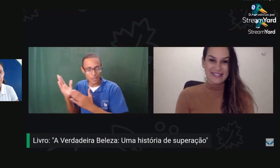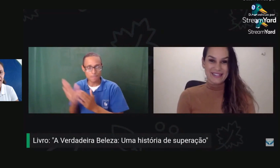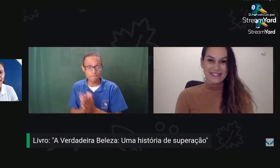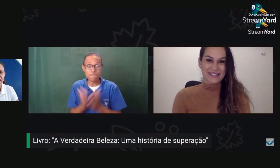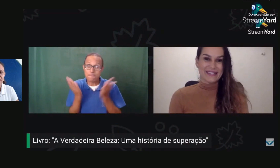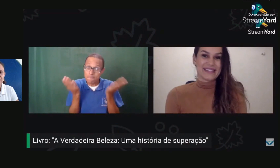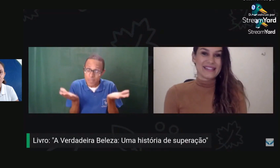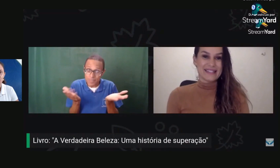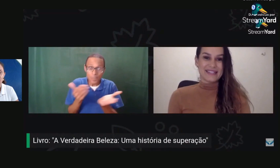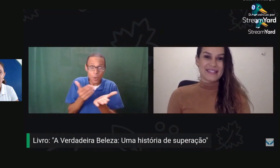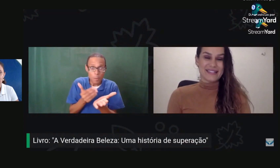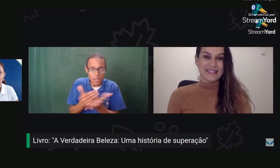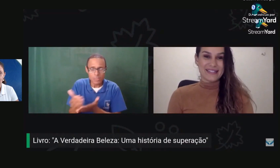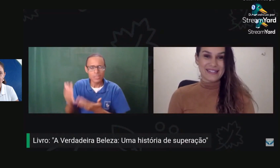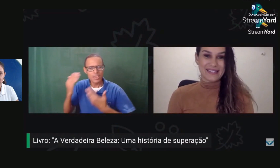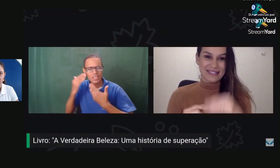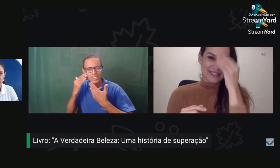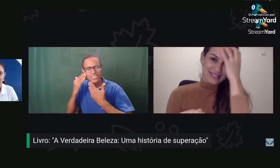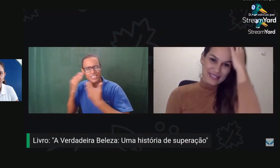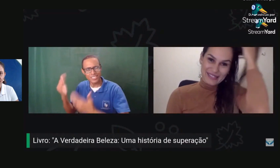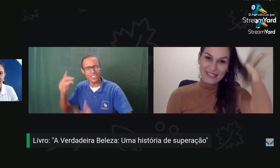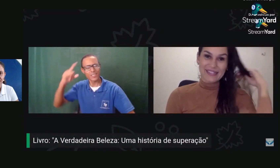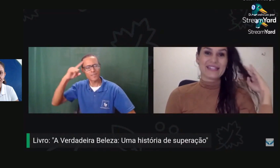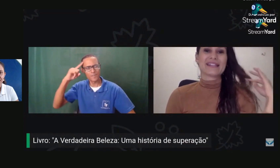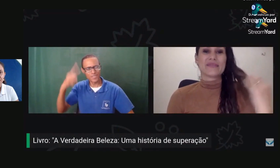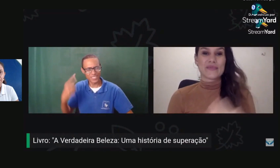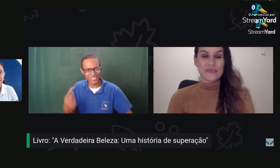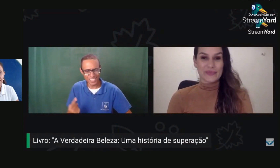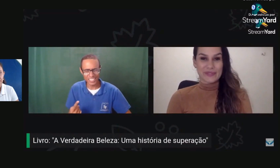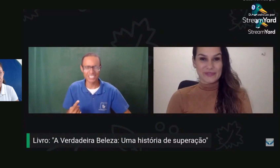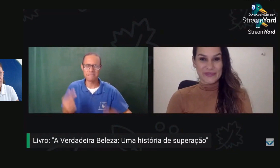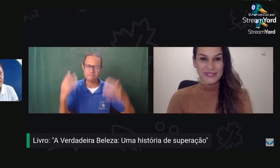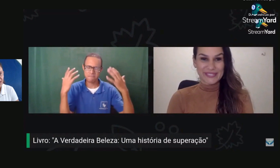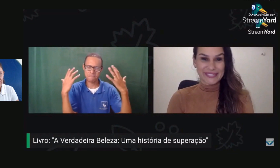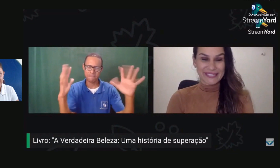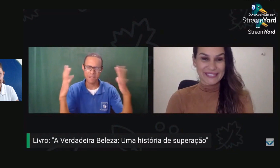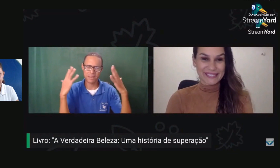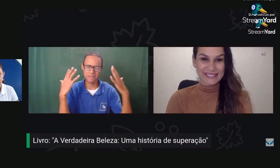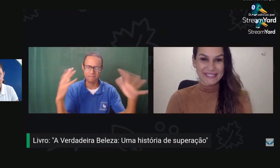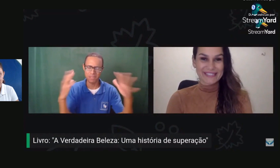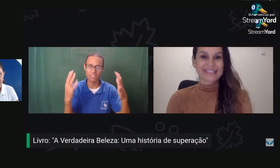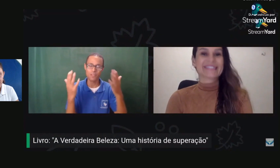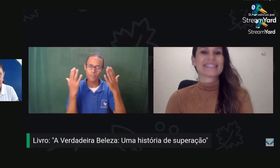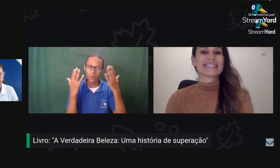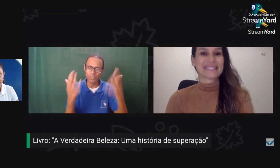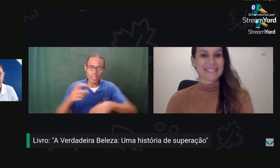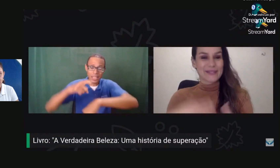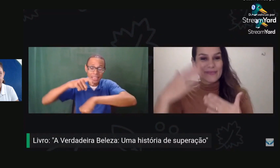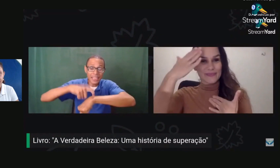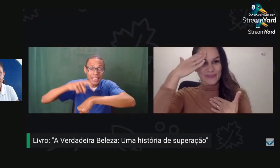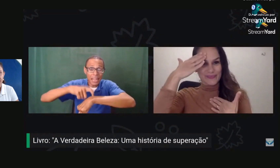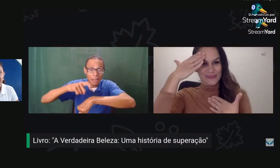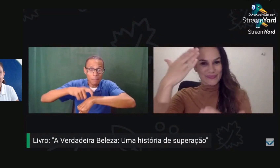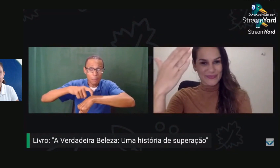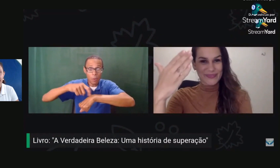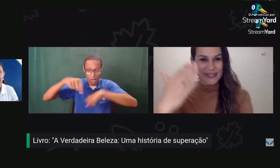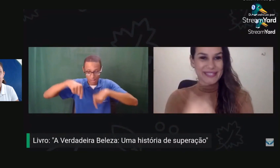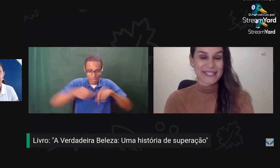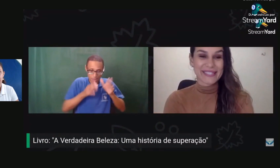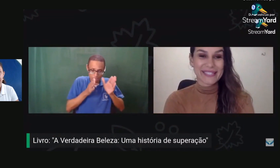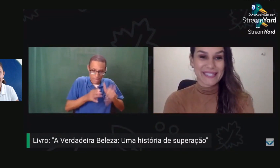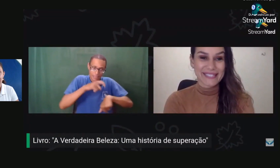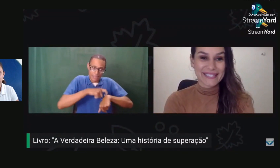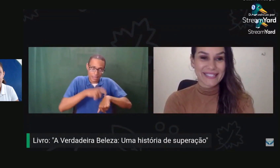suas experiências, as suas histórias, sua vivência. Primeiramente, gostaria de agradecer muitíssimo, professora, né,